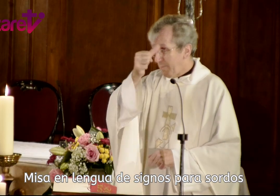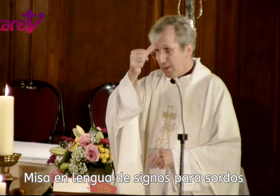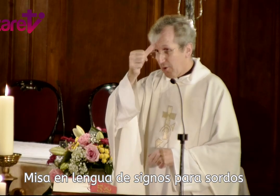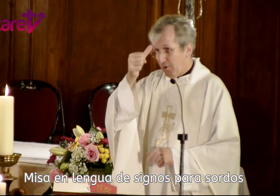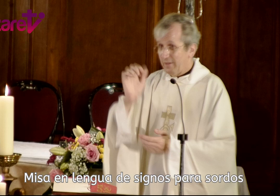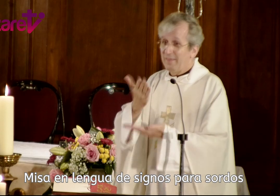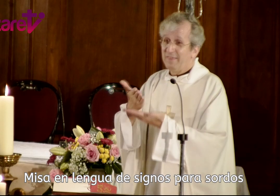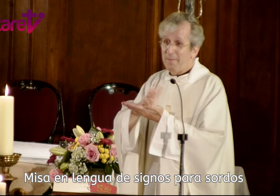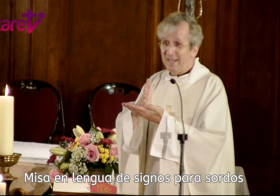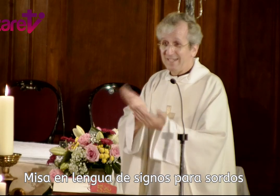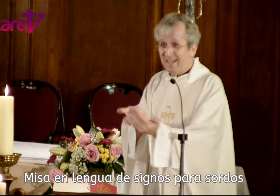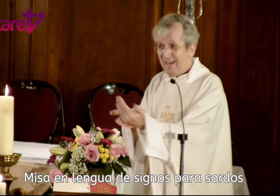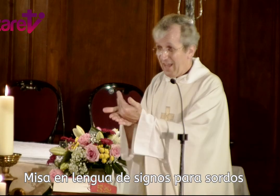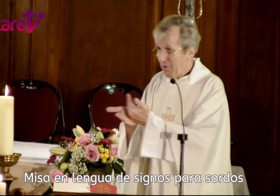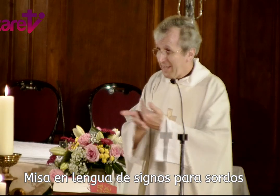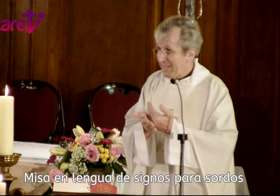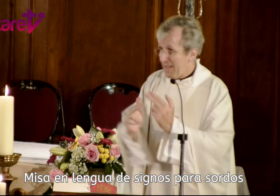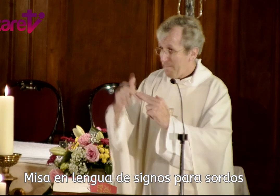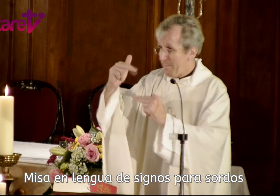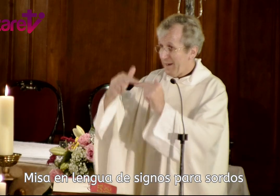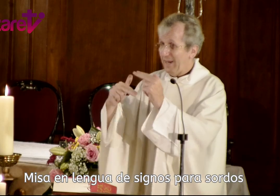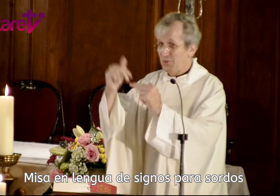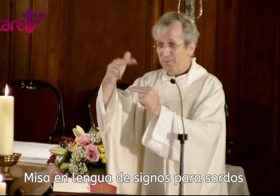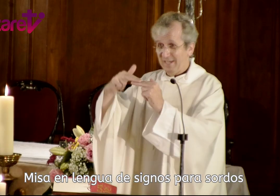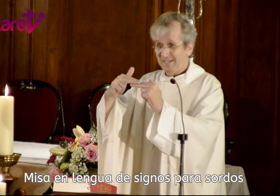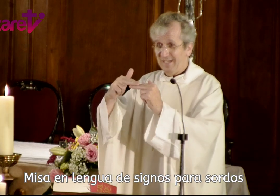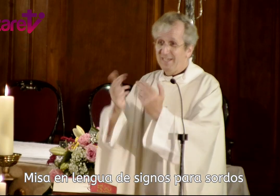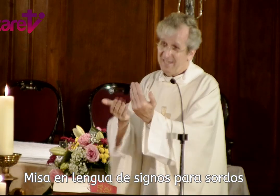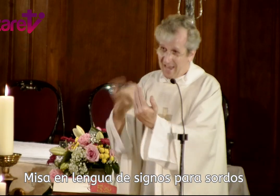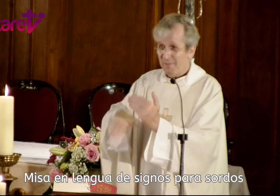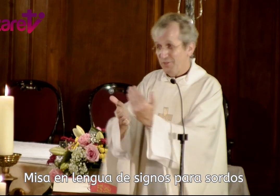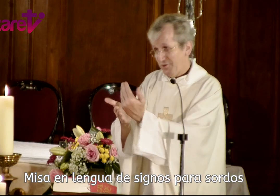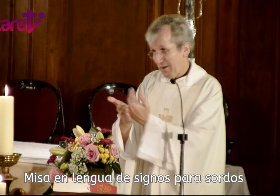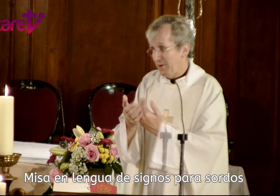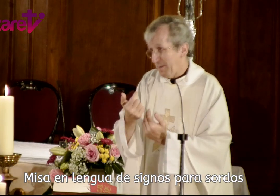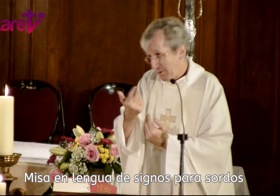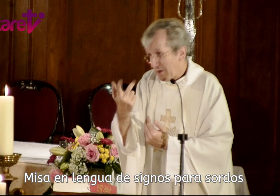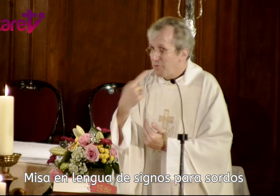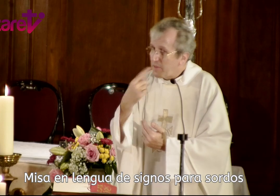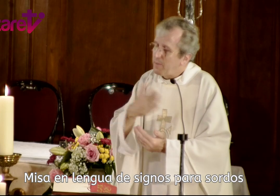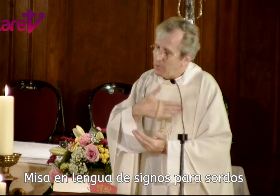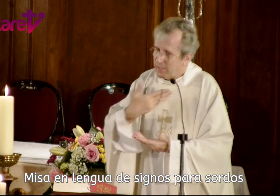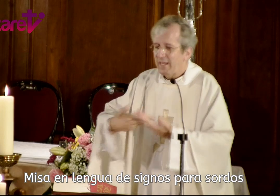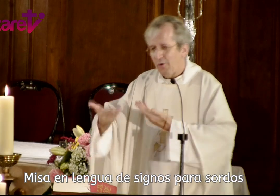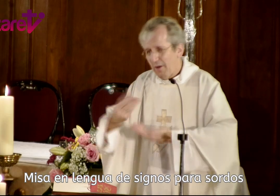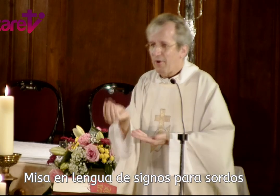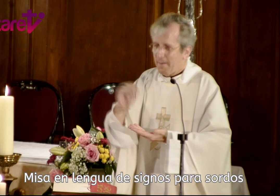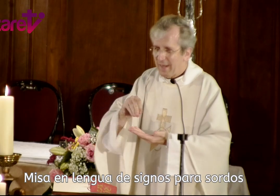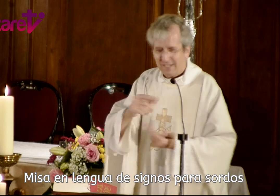domingo de mes. La colecta va para las obras, ¿eh? Ya hemos hecho la colecta, pero si alguno dice me gustaría colaborar más,